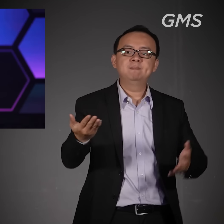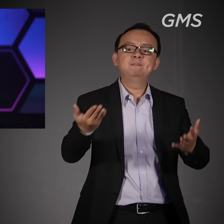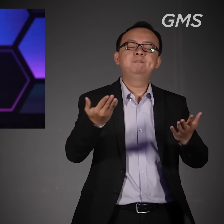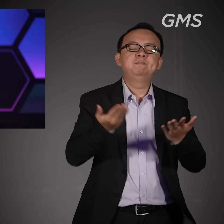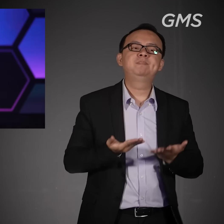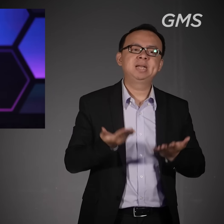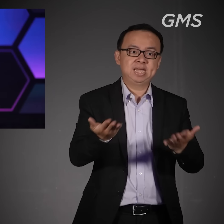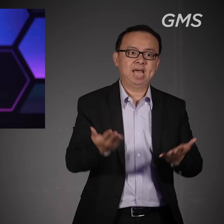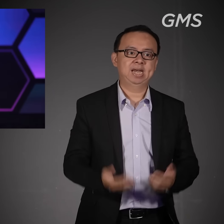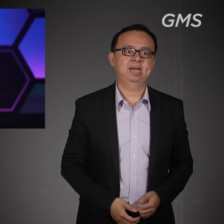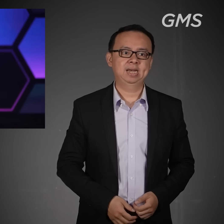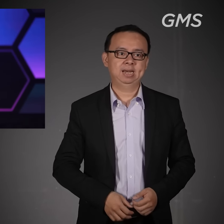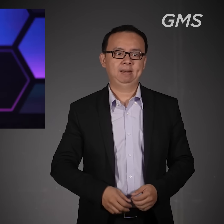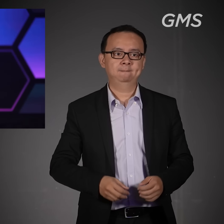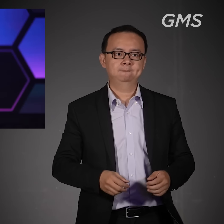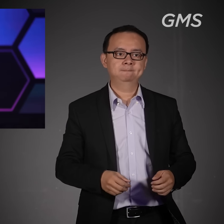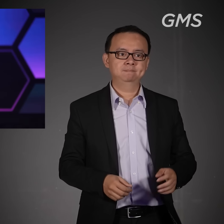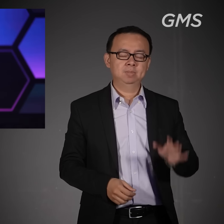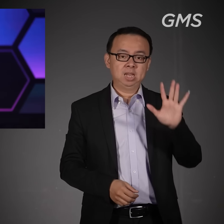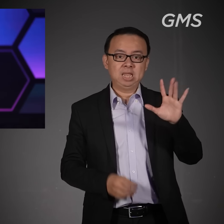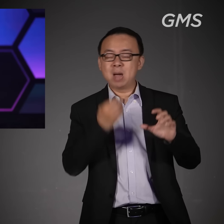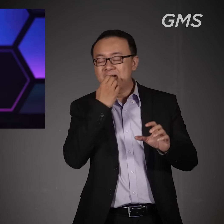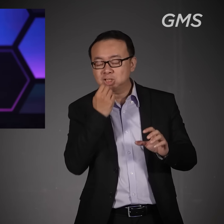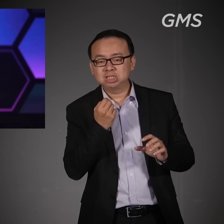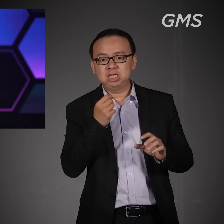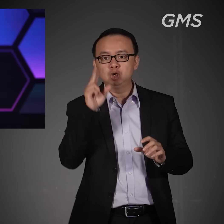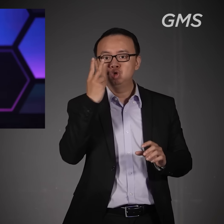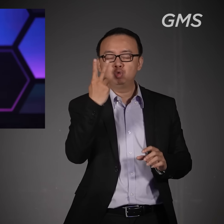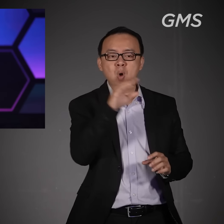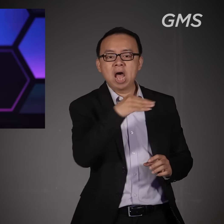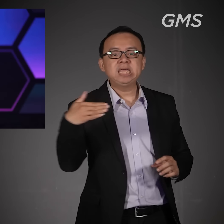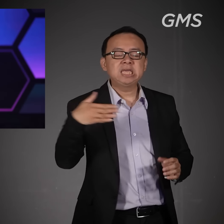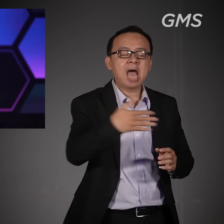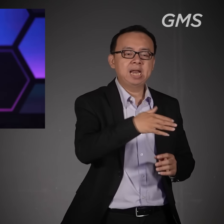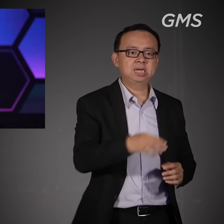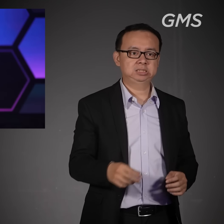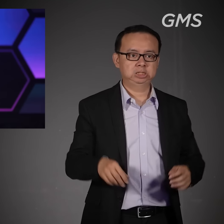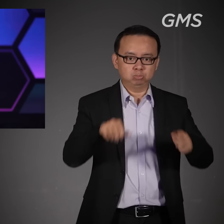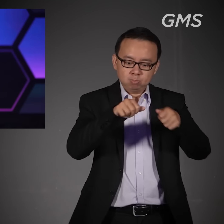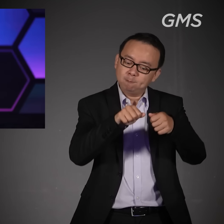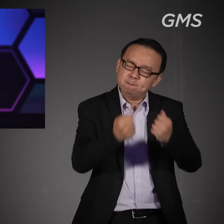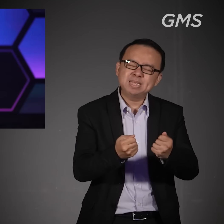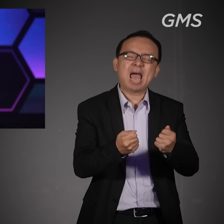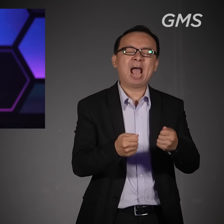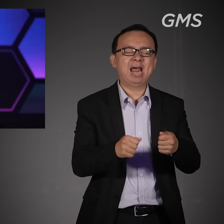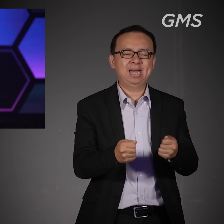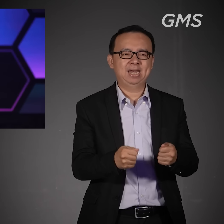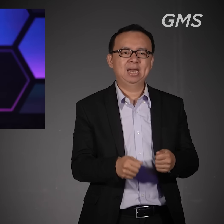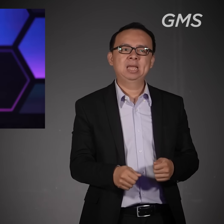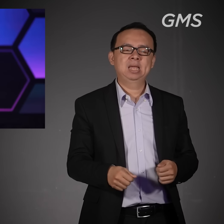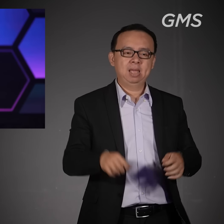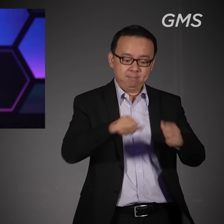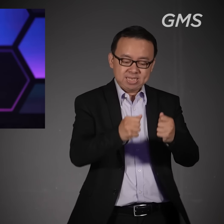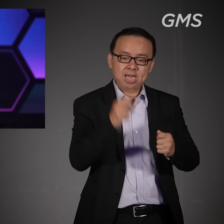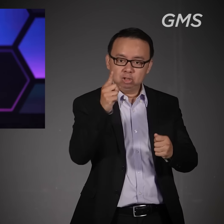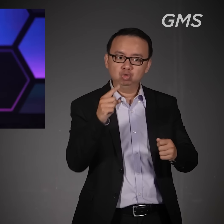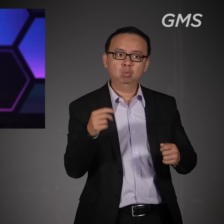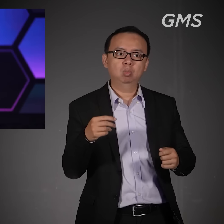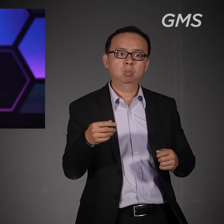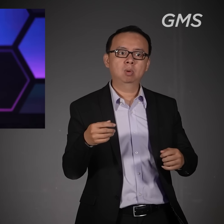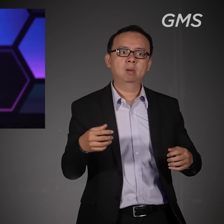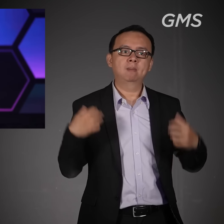itu tanganmu. Dan tanganku, pastikan pecahannya itu proporsional. Apapun yang kita lakukan,